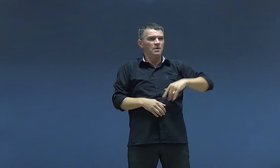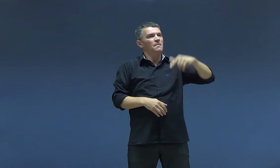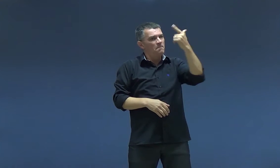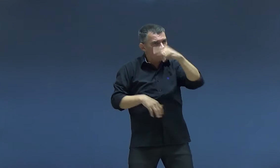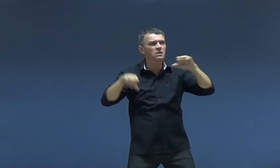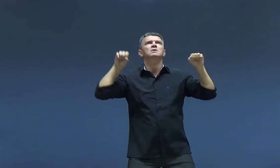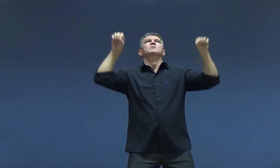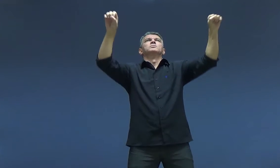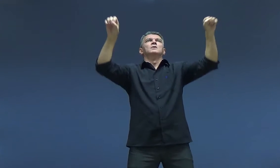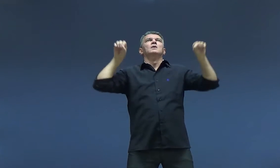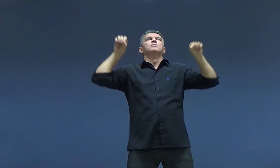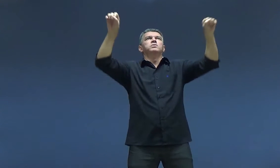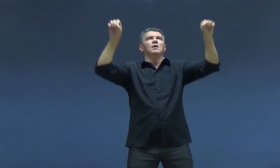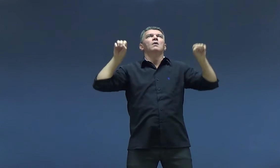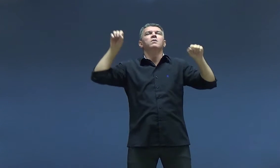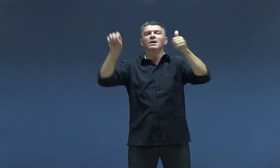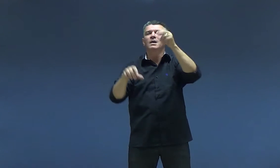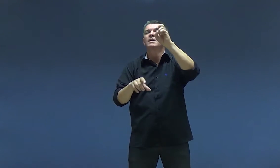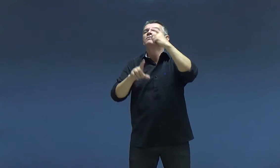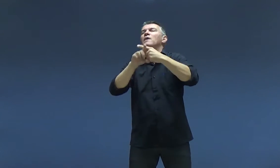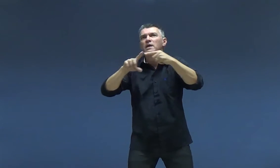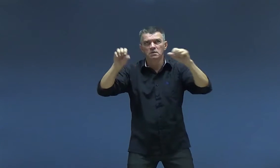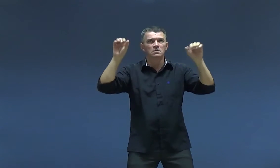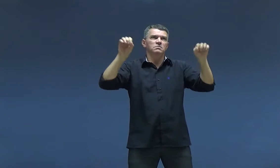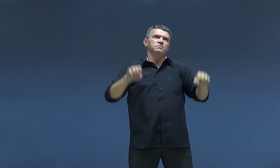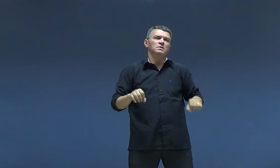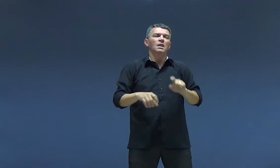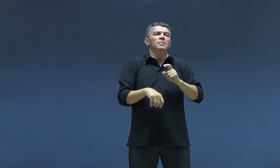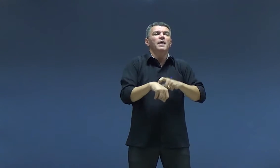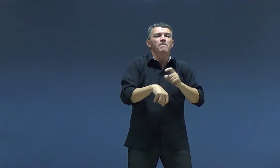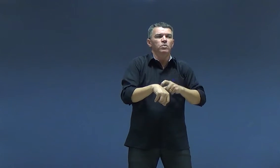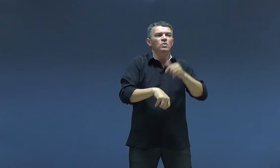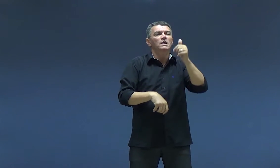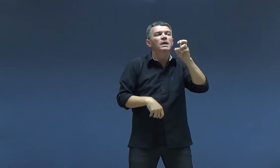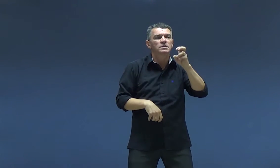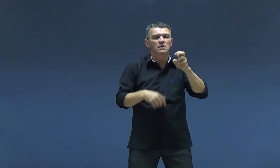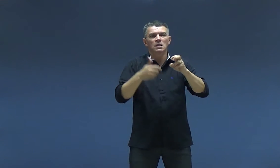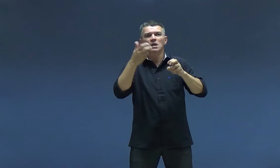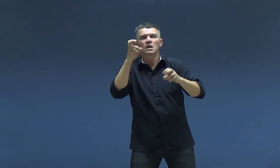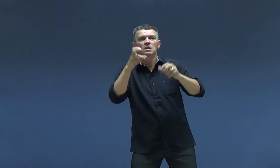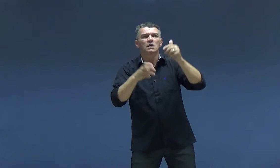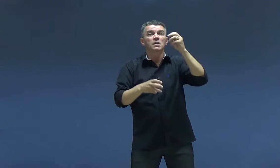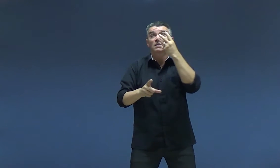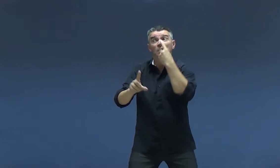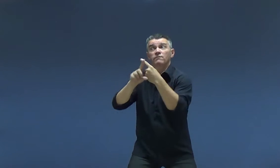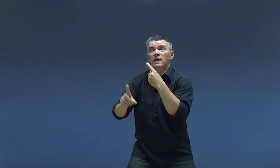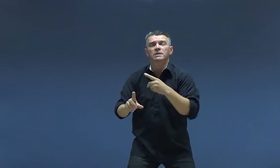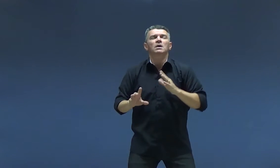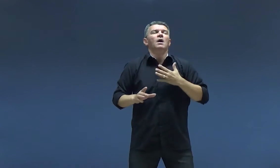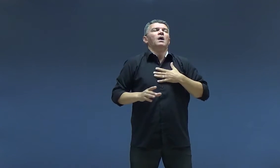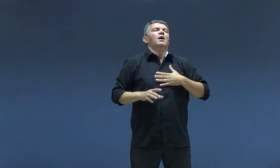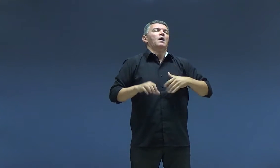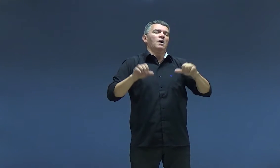Aí descansa e faz mais um pouco. 15 vezes. Né? De 15, 3 vezes.